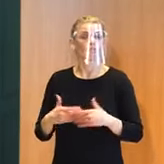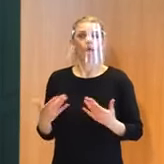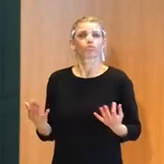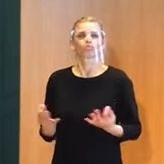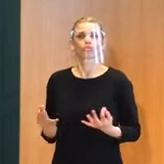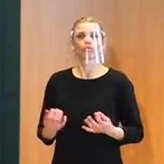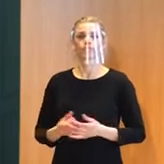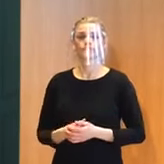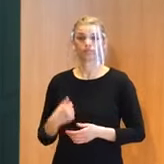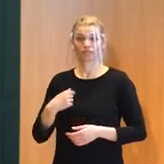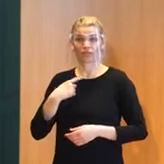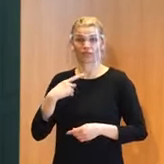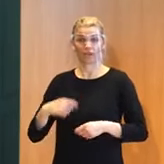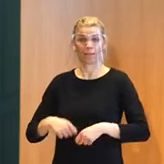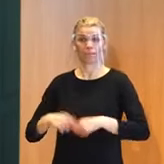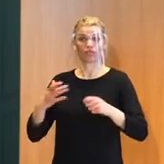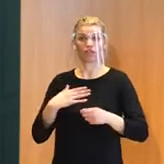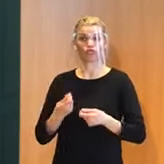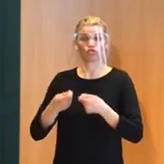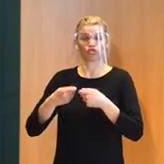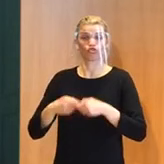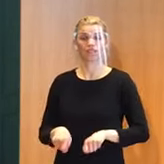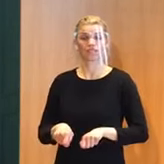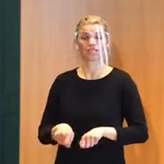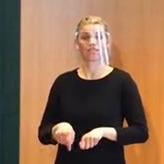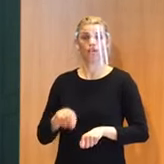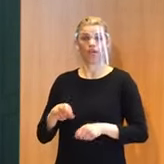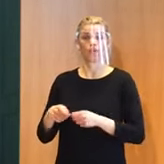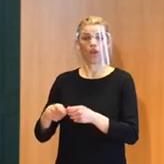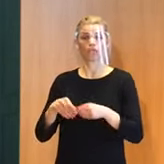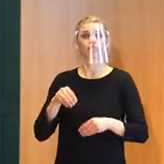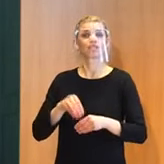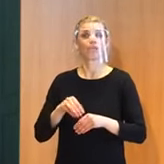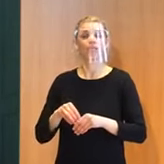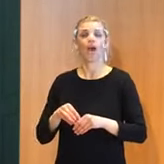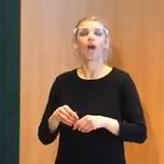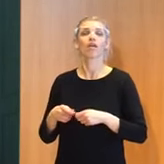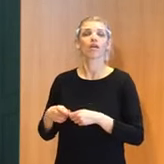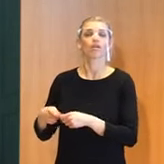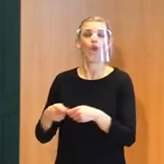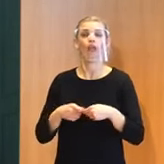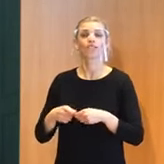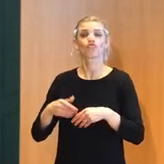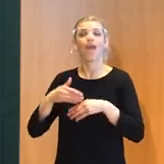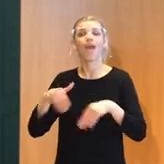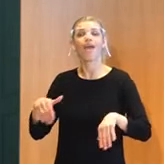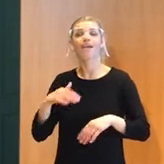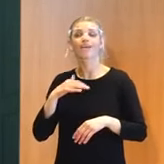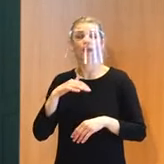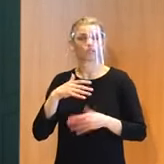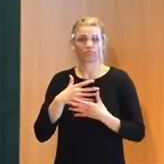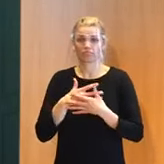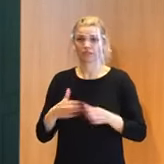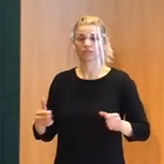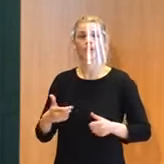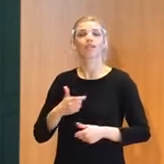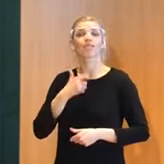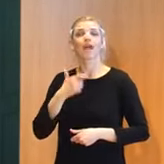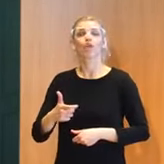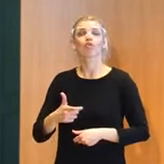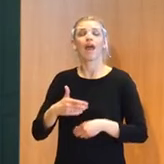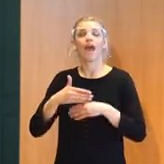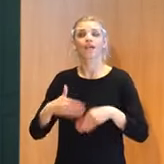Keď hovorím, že prerušujeme naše členstvo v koalícii, to znamená, nebudeme chodiť na koaličné rady. V Národnej rade budeme